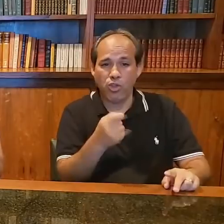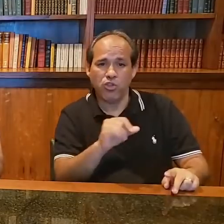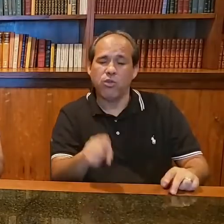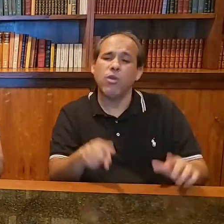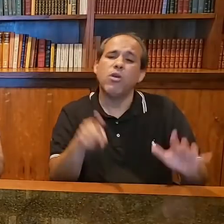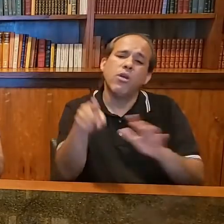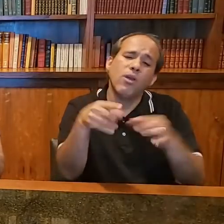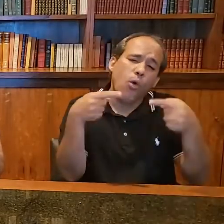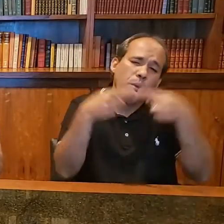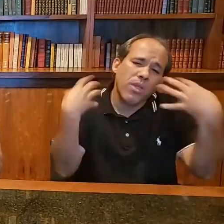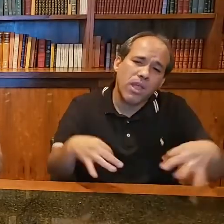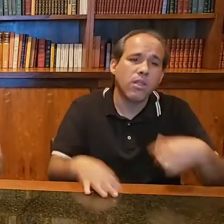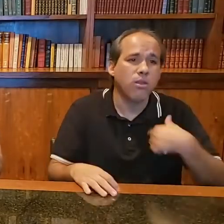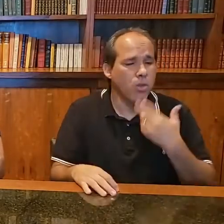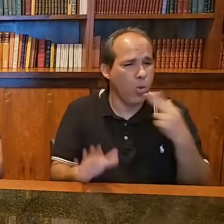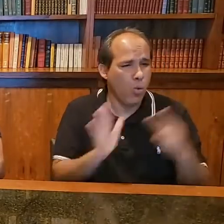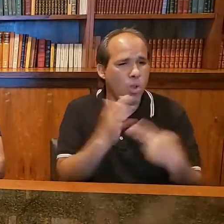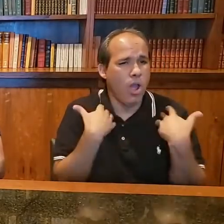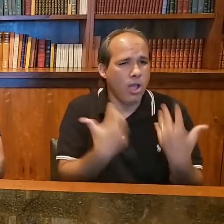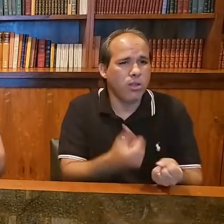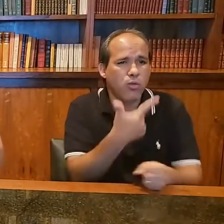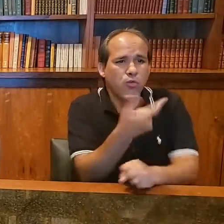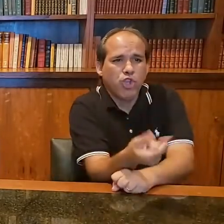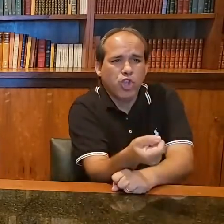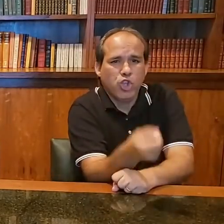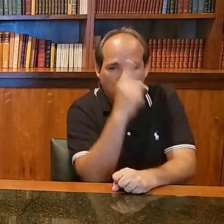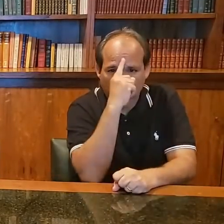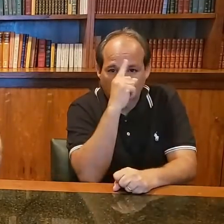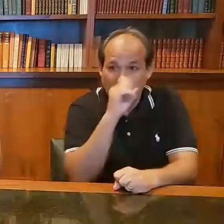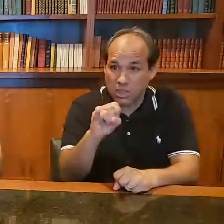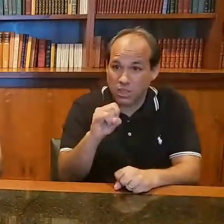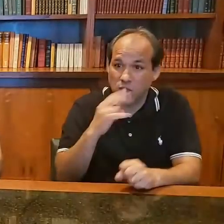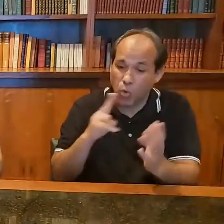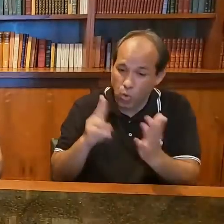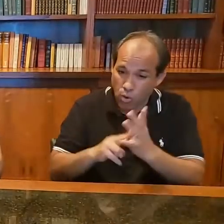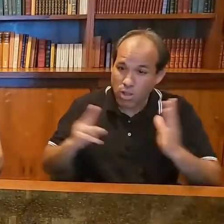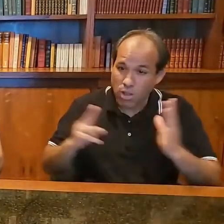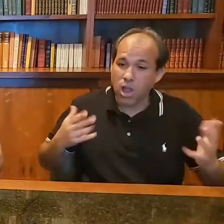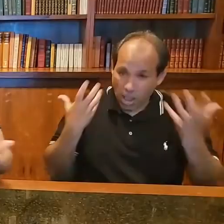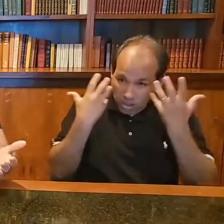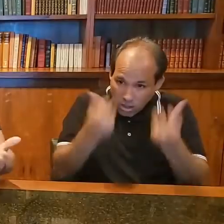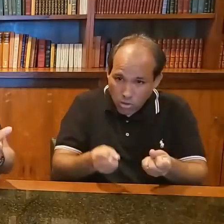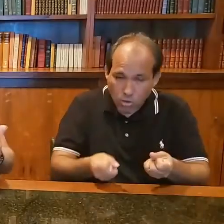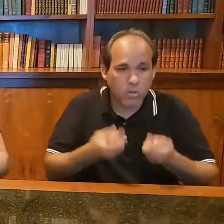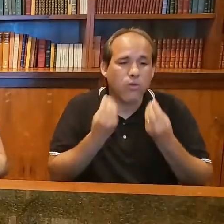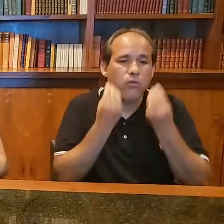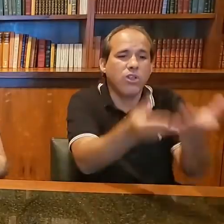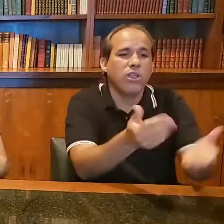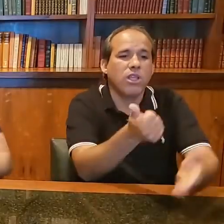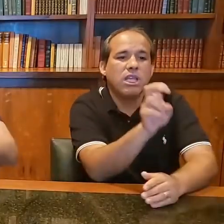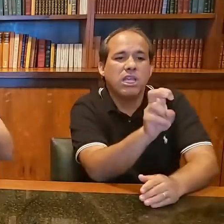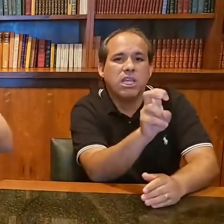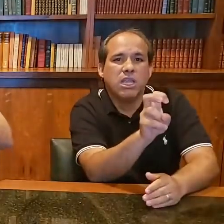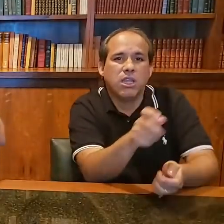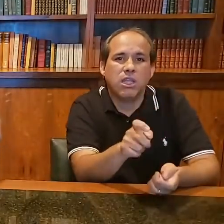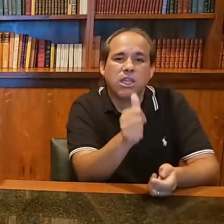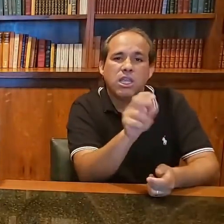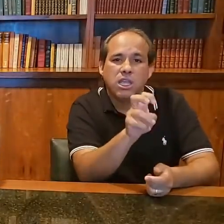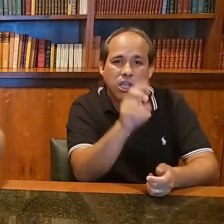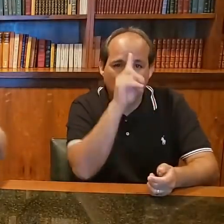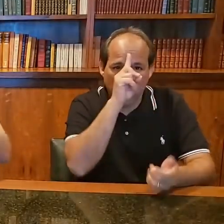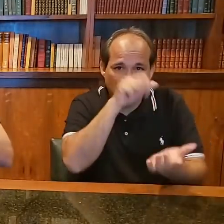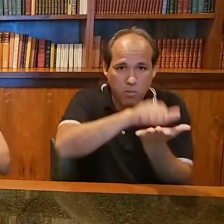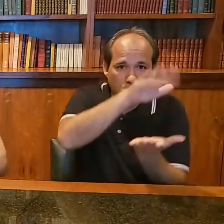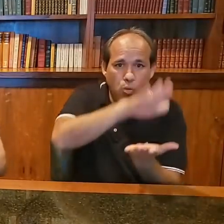quanto? Eu falei, mereço 20. Ele falou, como você está sendo sincero, te dou 15. Então já fui punido no Exército. Depois respondi